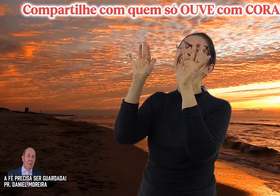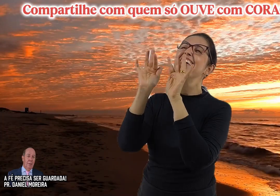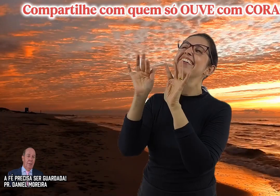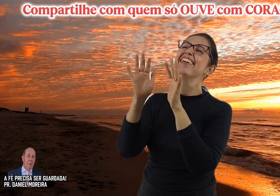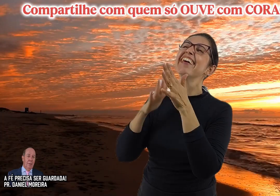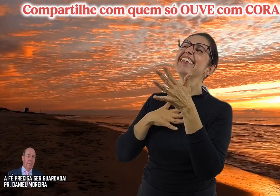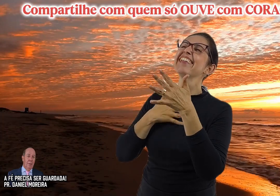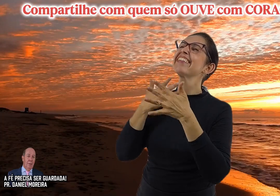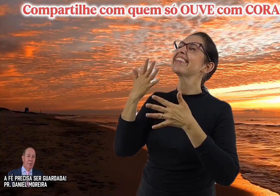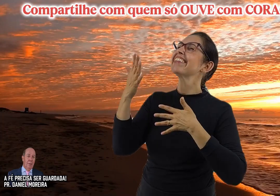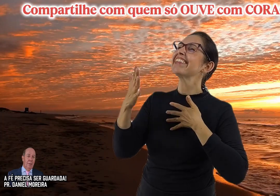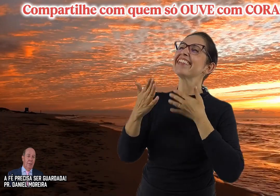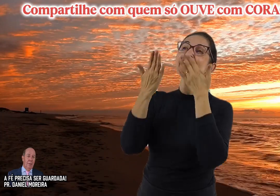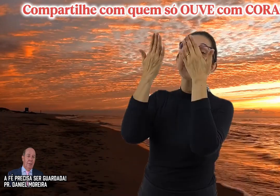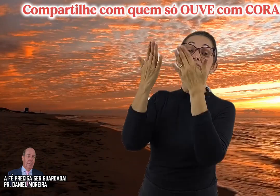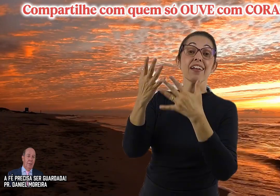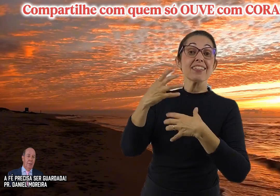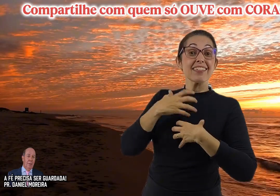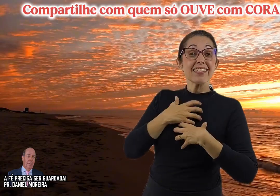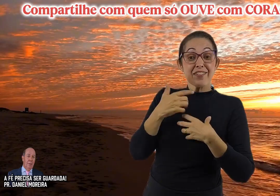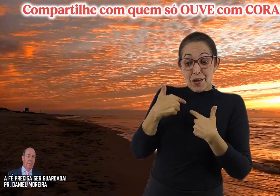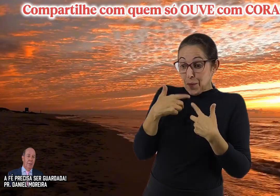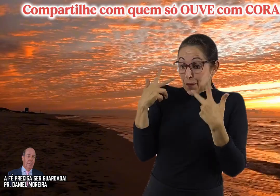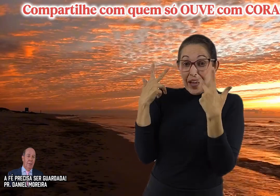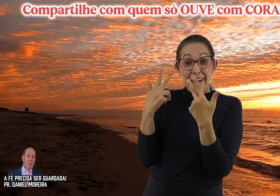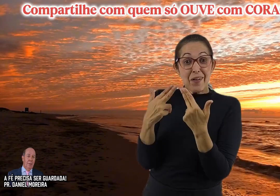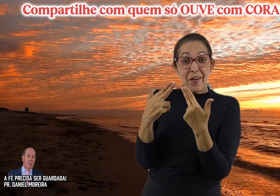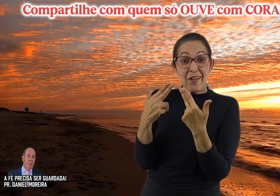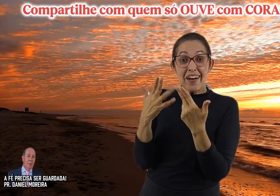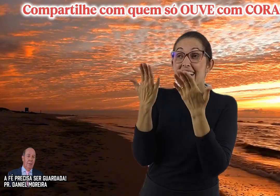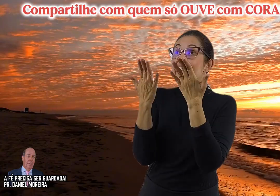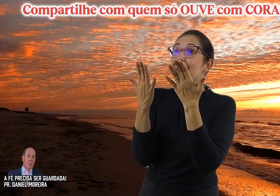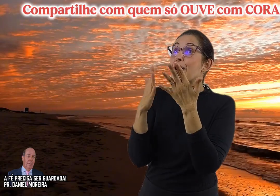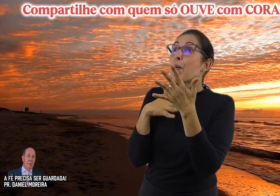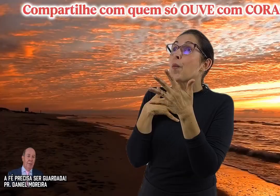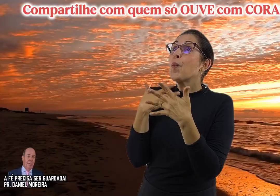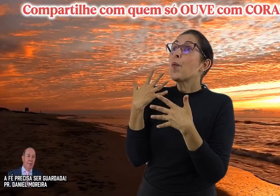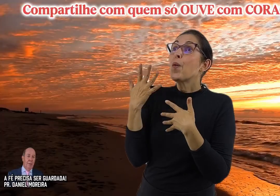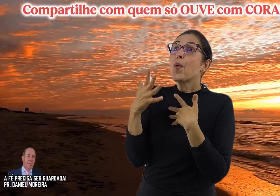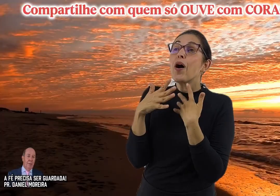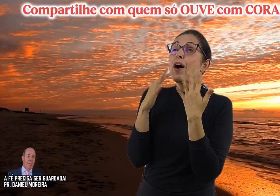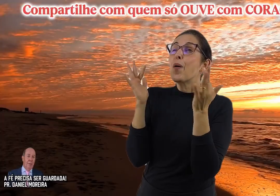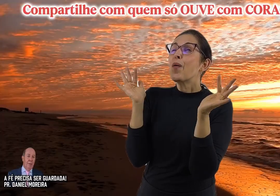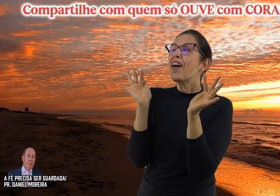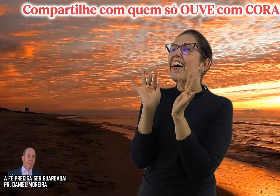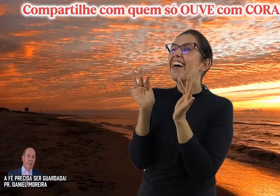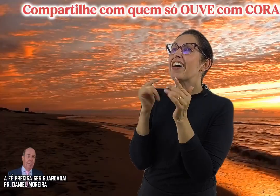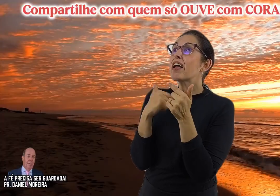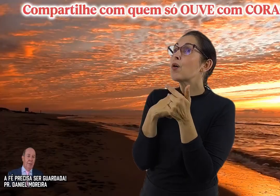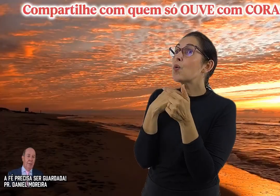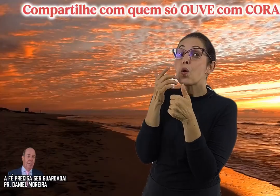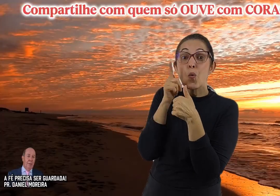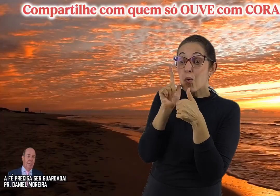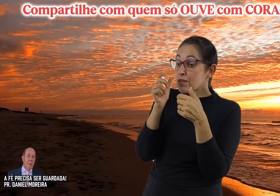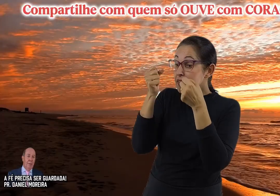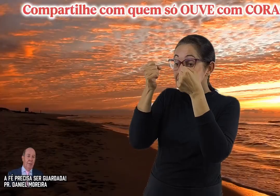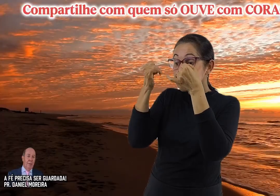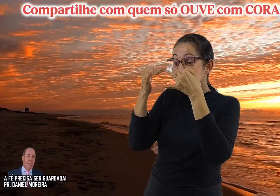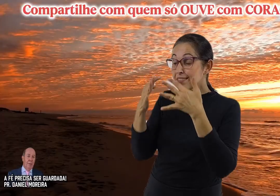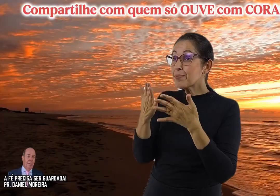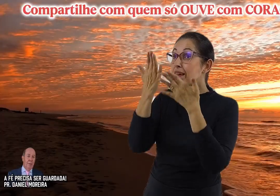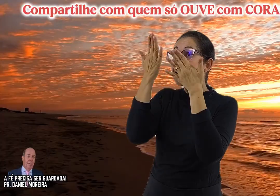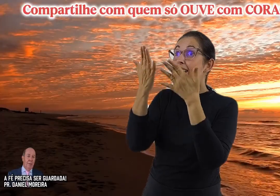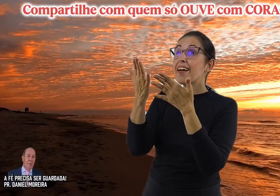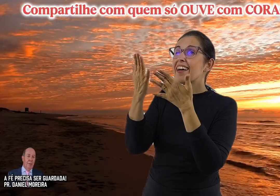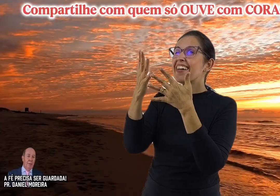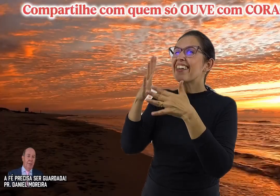um gozo que ela estava sentindo. Era um gozo inefável. Eu não tenho palavras para descrever a